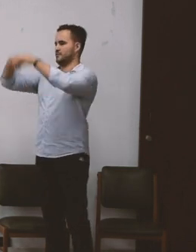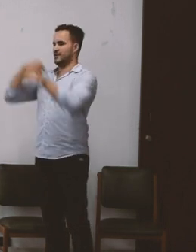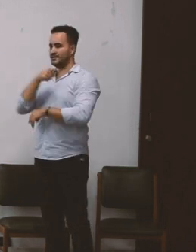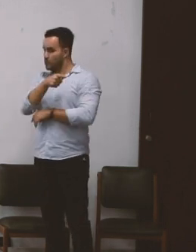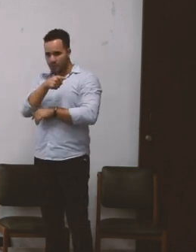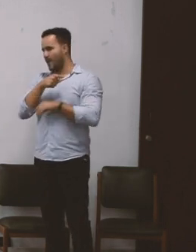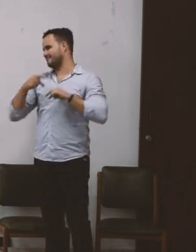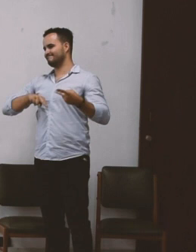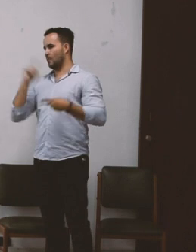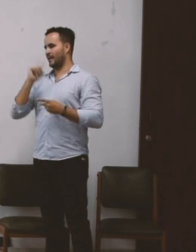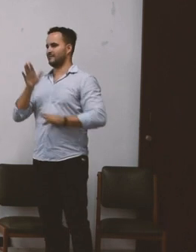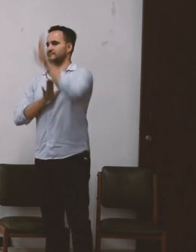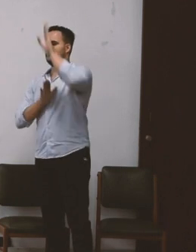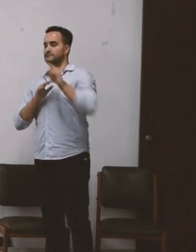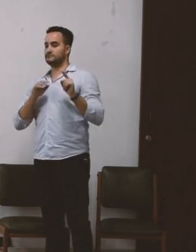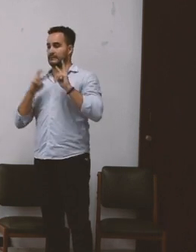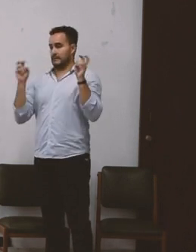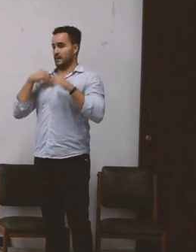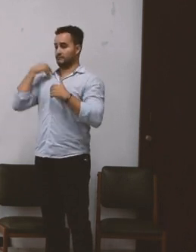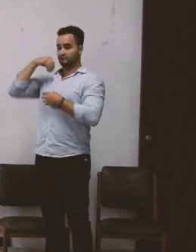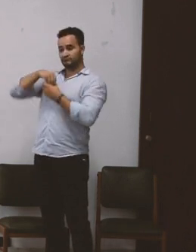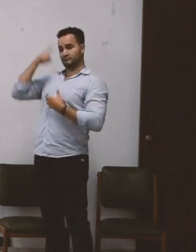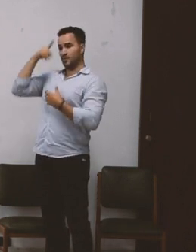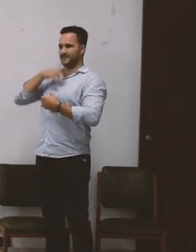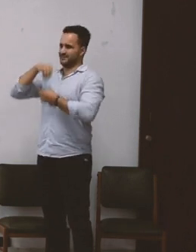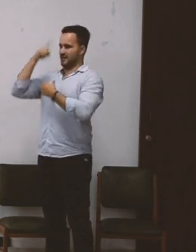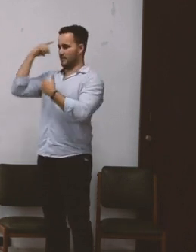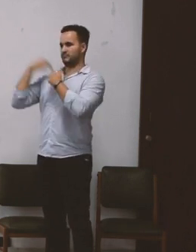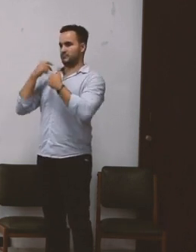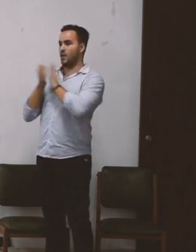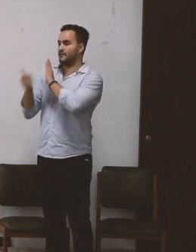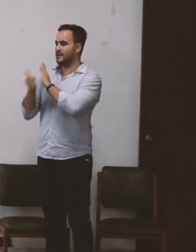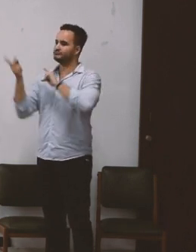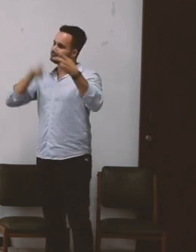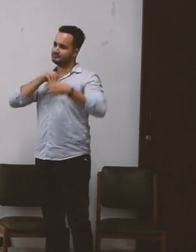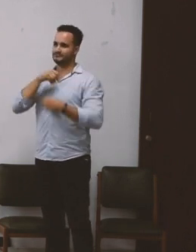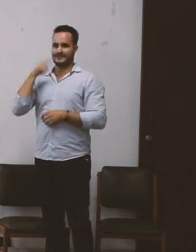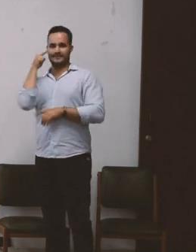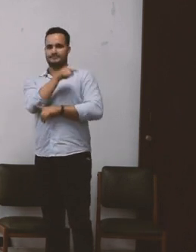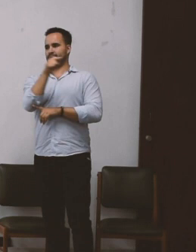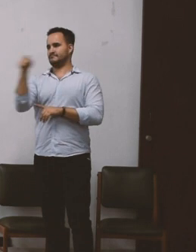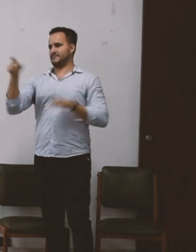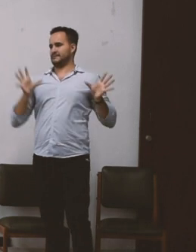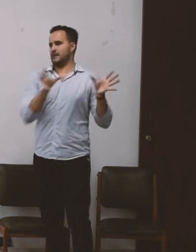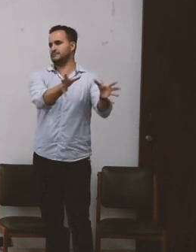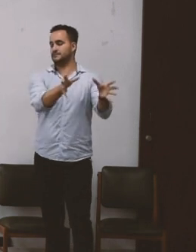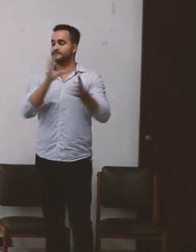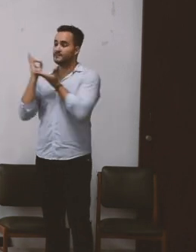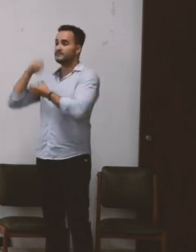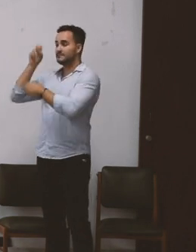no solo en términos de meritocracia, sino también de somatocracia neoliberal. Por eso, antes que aceptar un modelo social que entiende